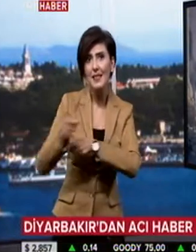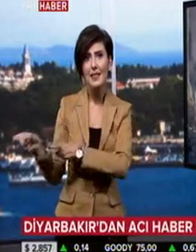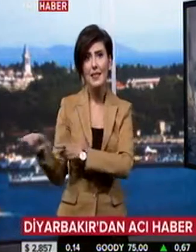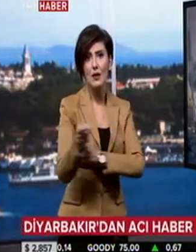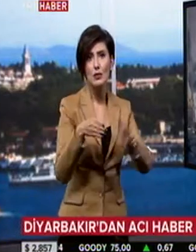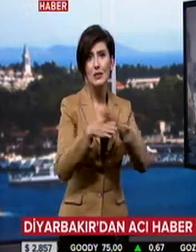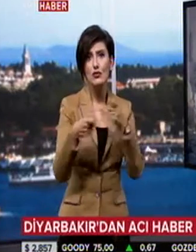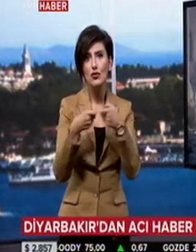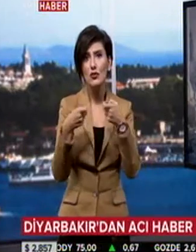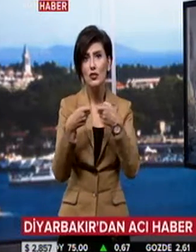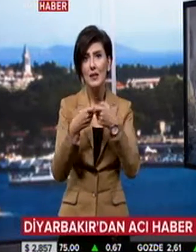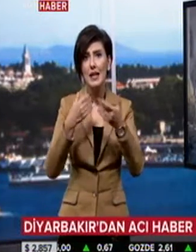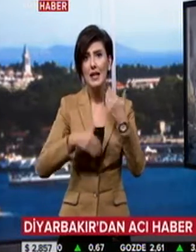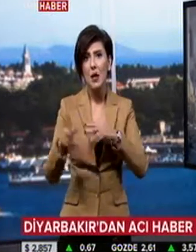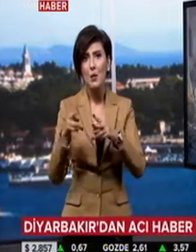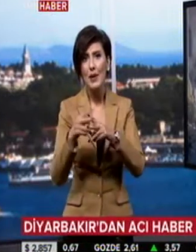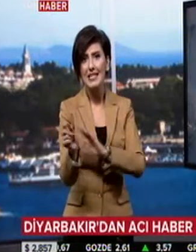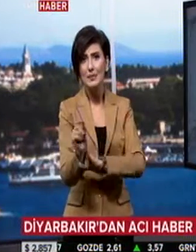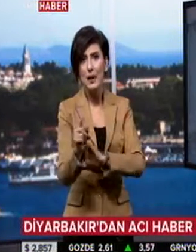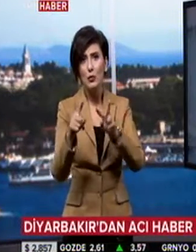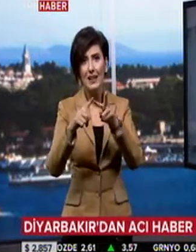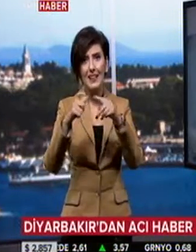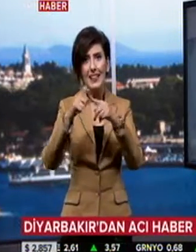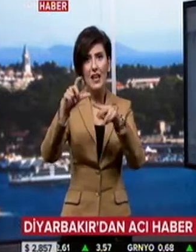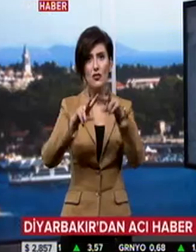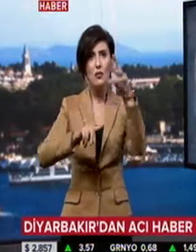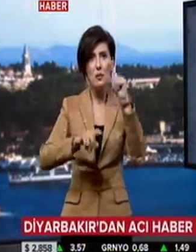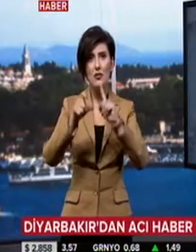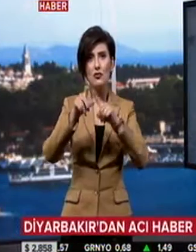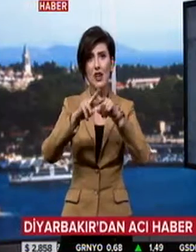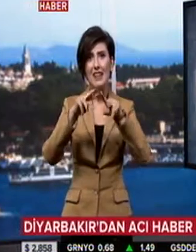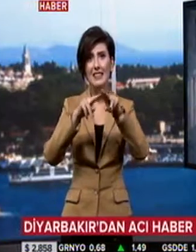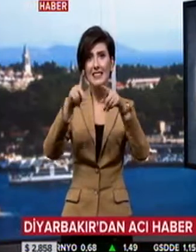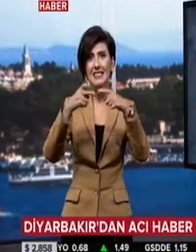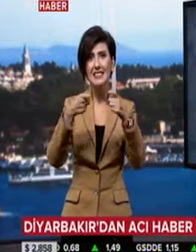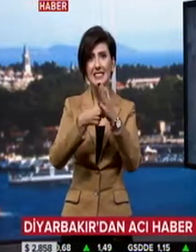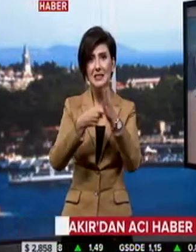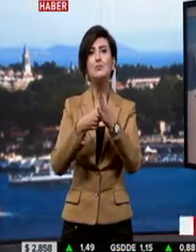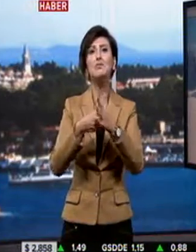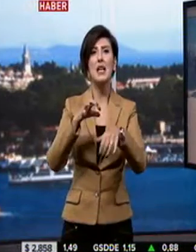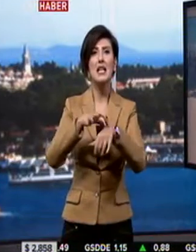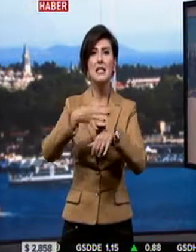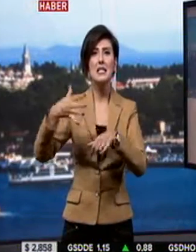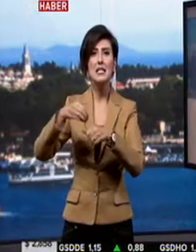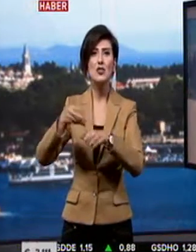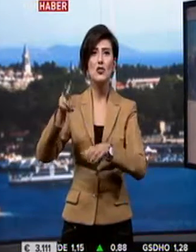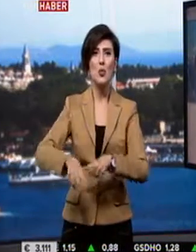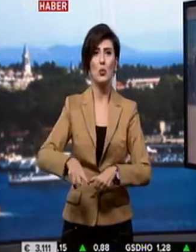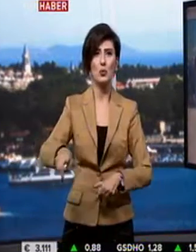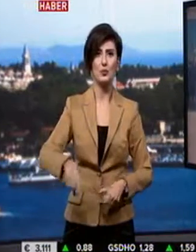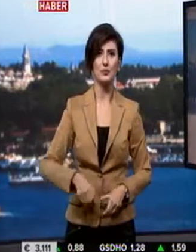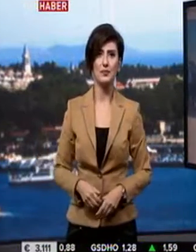teröristlerle girilen çatışmada yaralanan polis memuru Necmi Çakır hastanede şehit düştü.